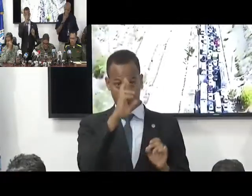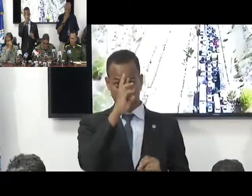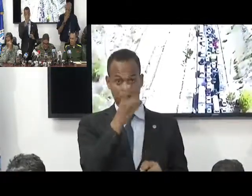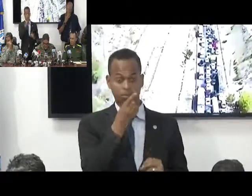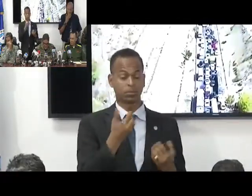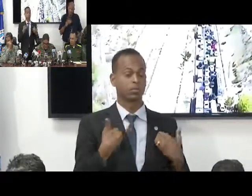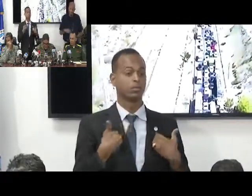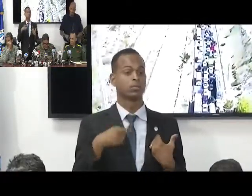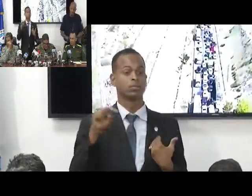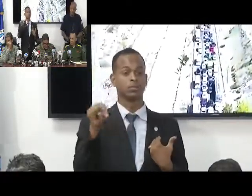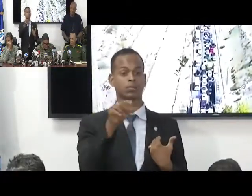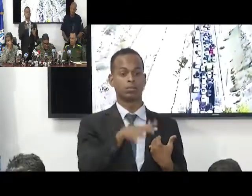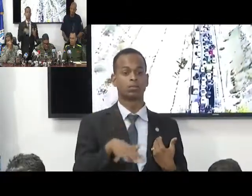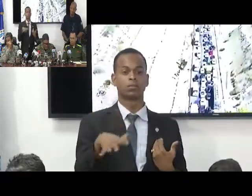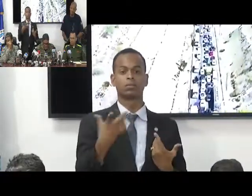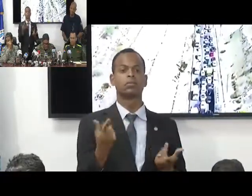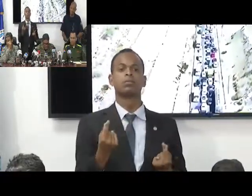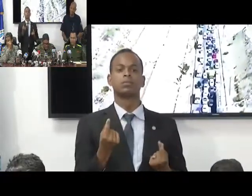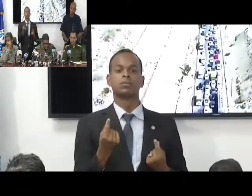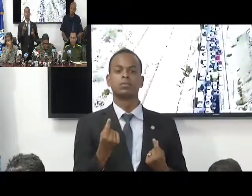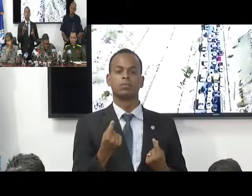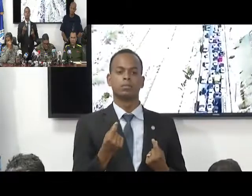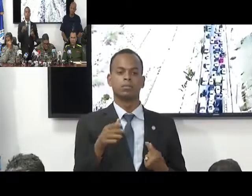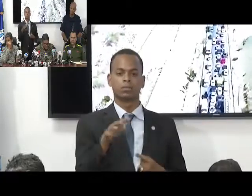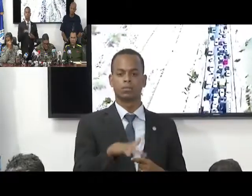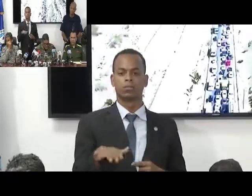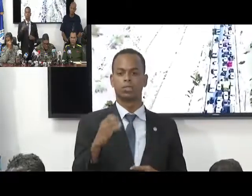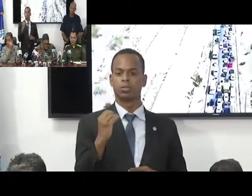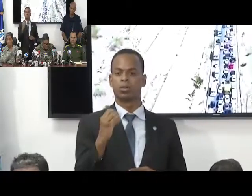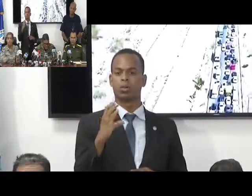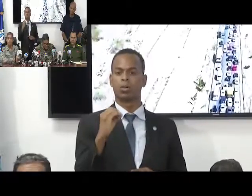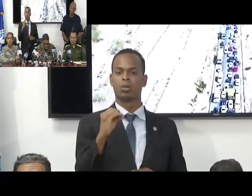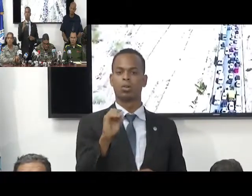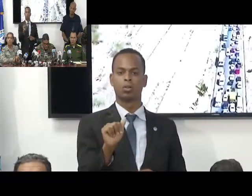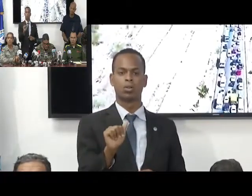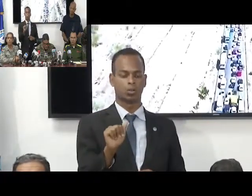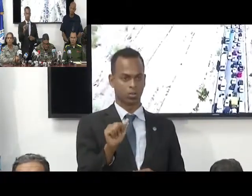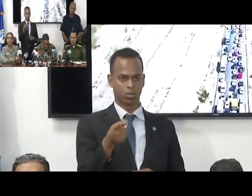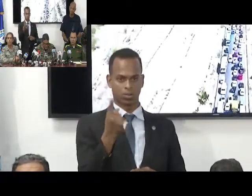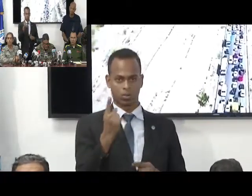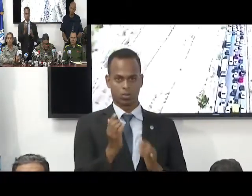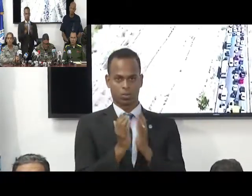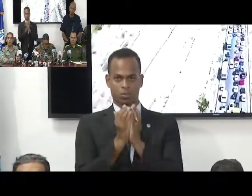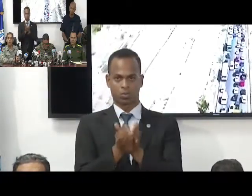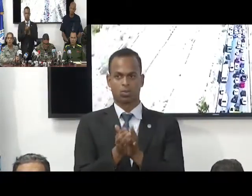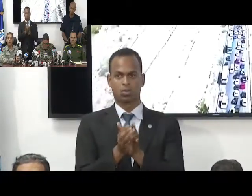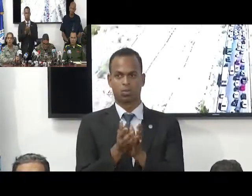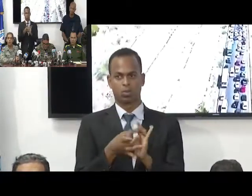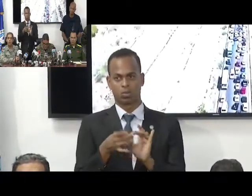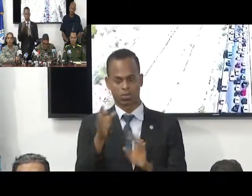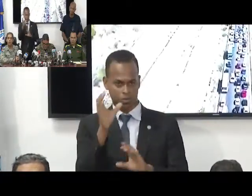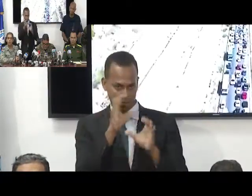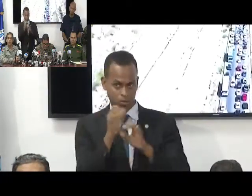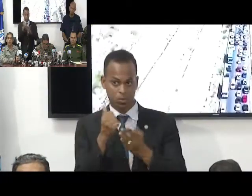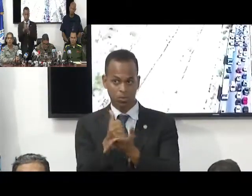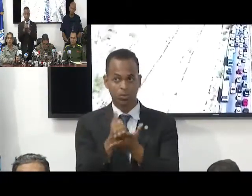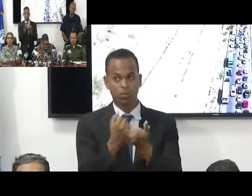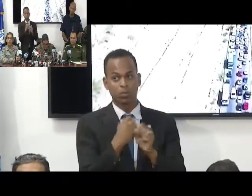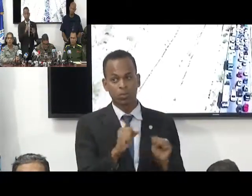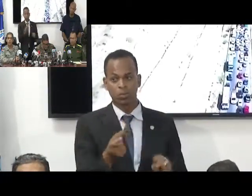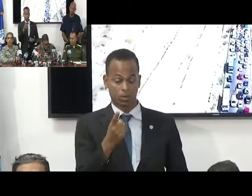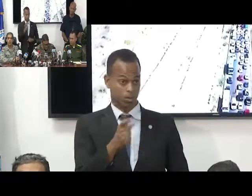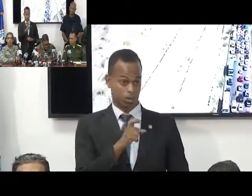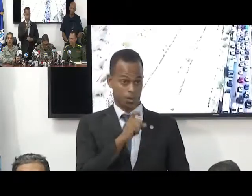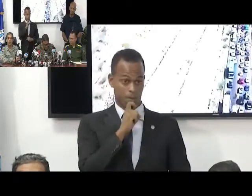tiene desplegadas las siguientes unidades: en la Bahía de Ocoa, un guardacosta y una lancha de búsqueda y rescate; en Boca Chica, una